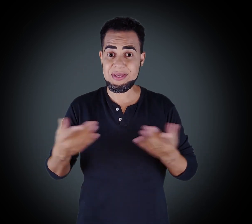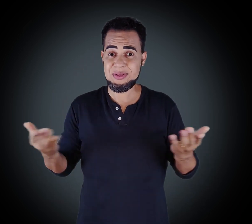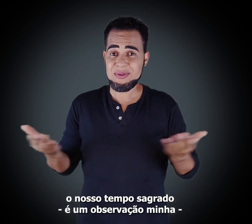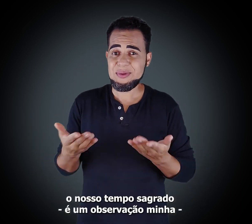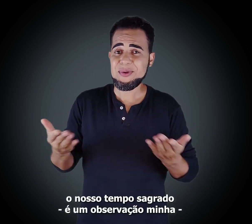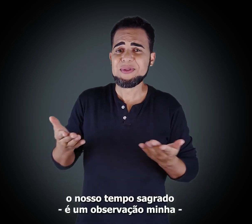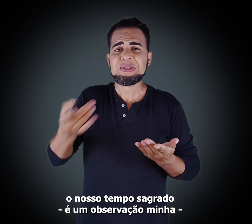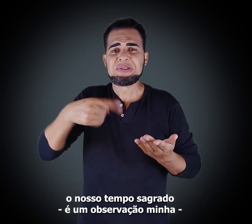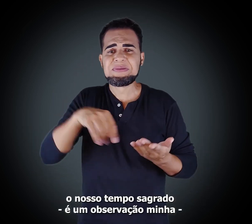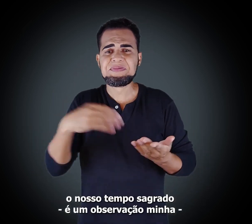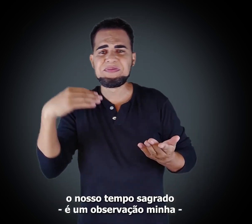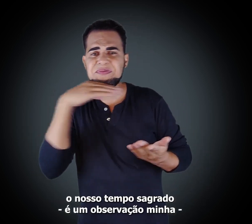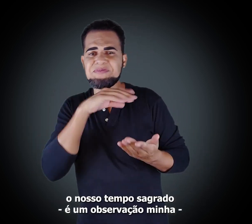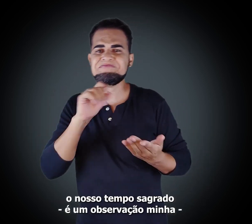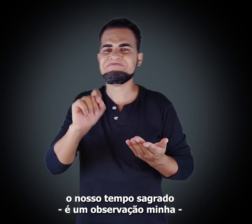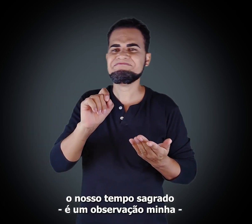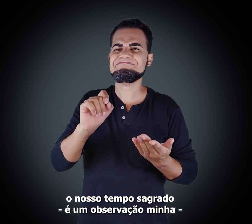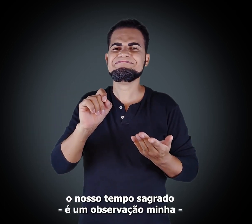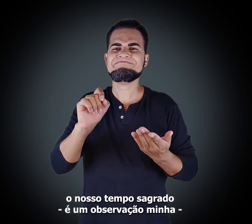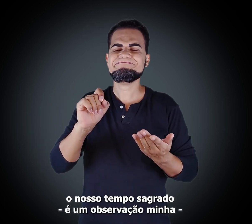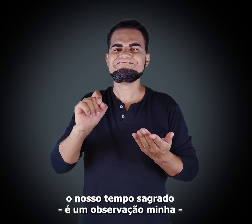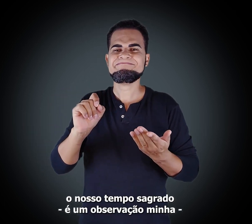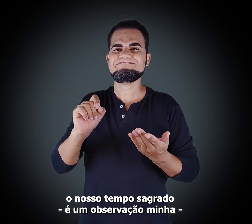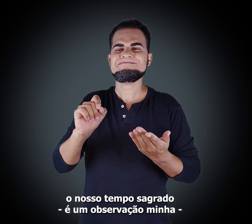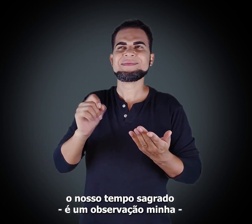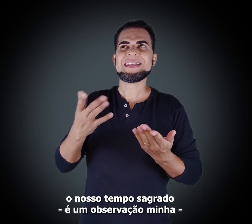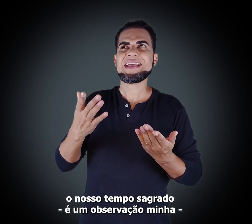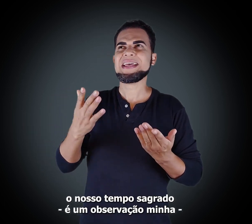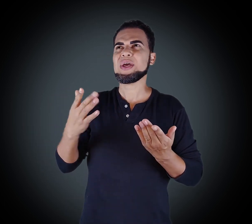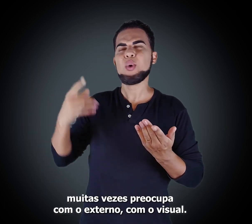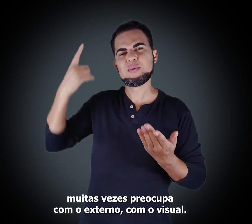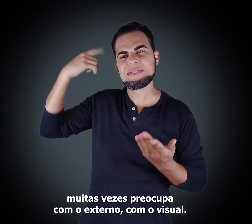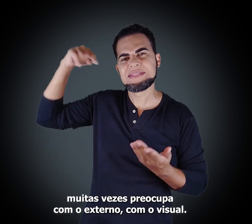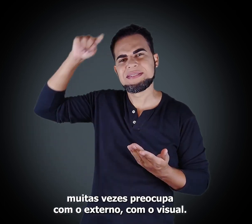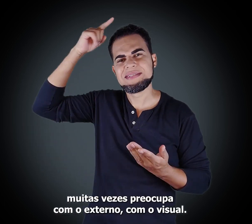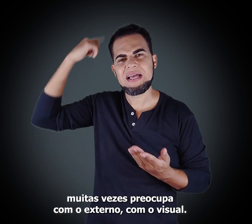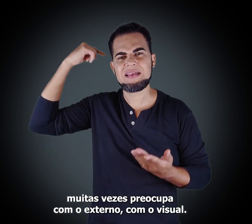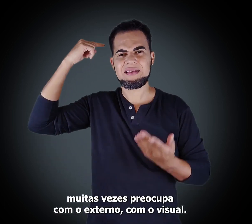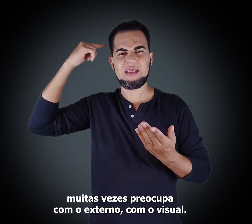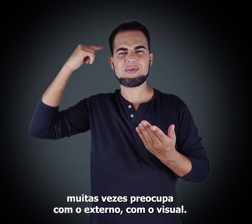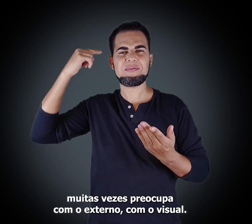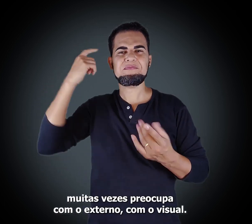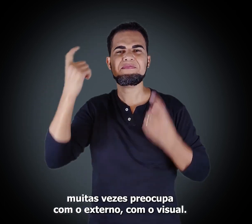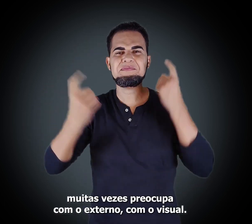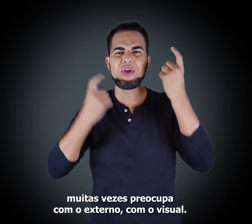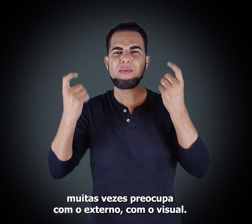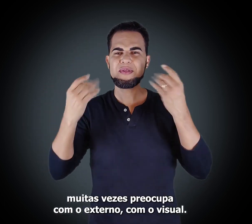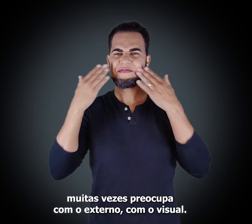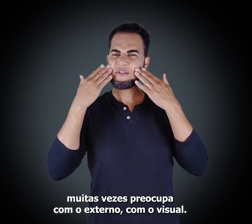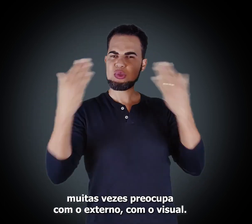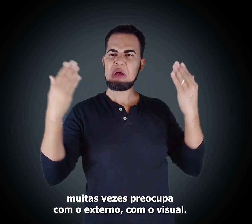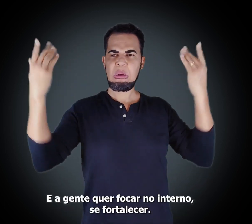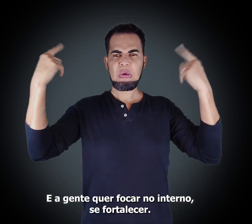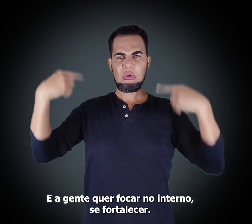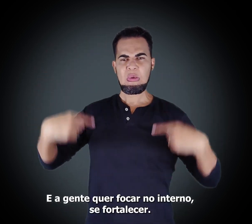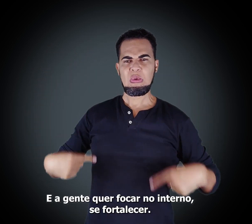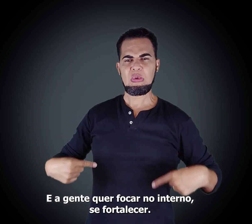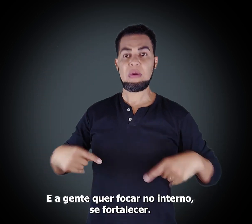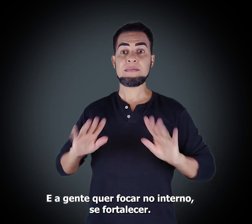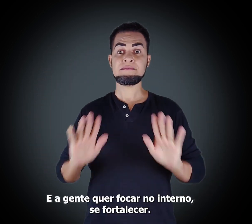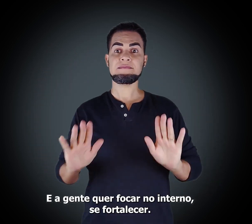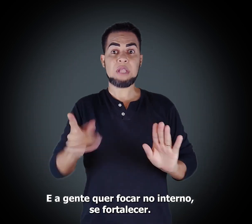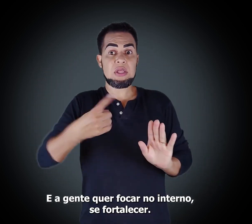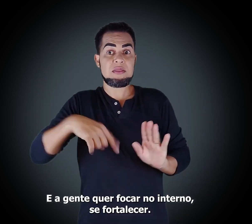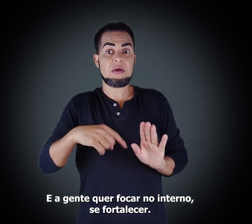dia o nosso tempo sagrado é uma observação minha. Muitas vezes se preocupa com o externo, com o visual, e a gente